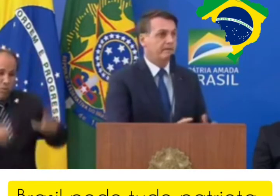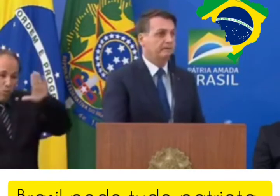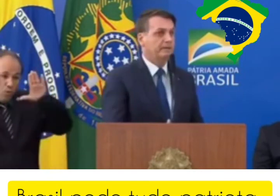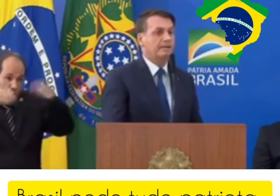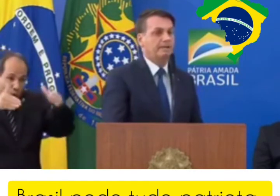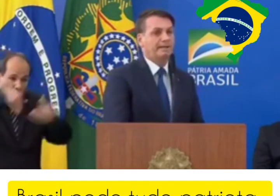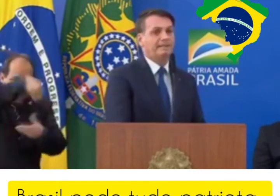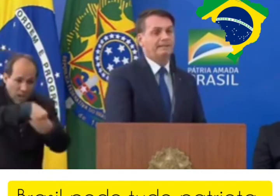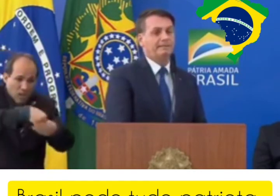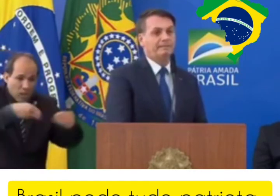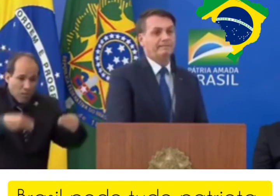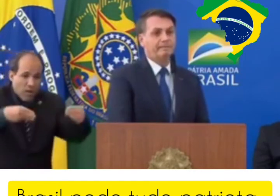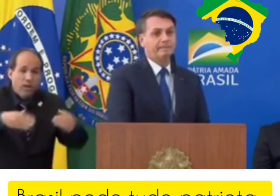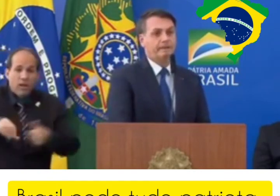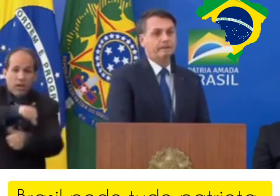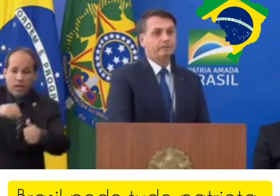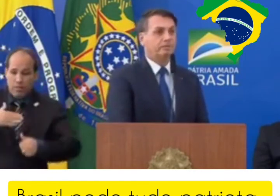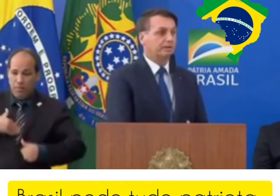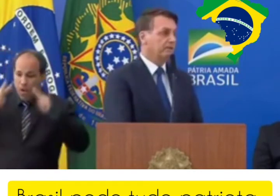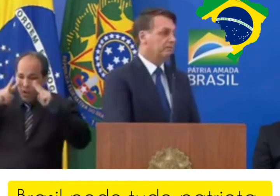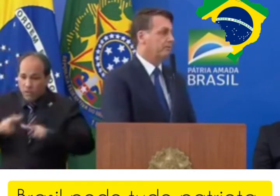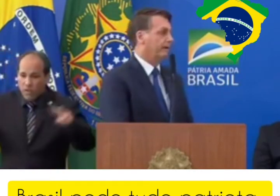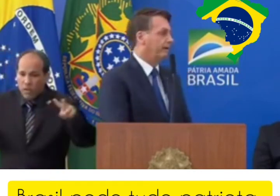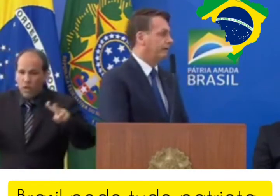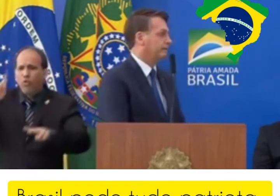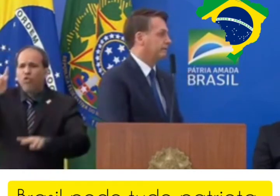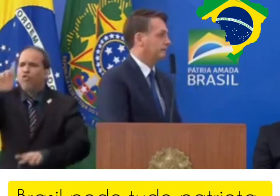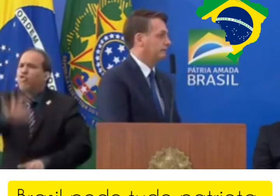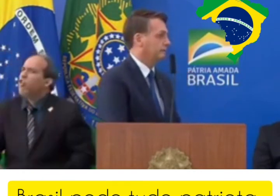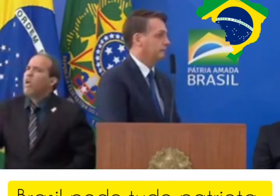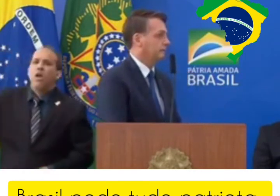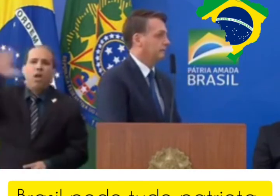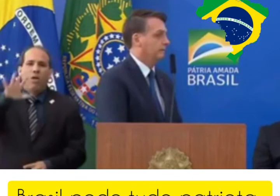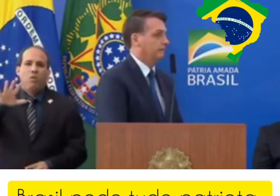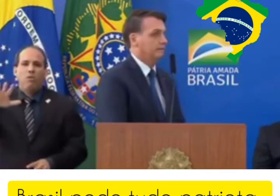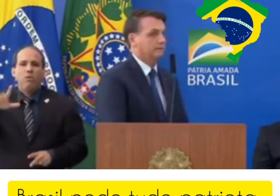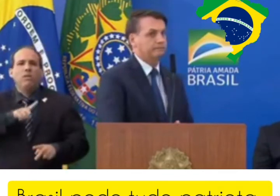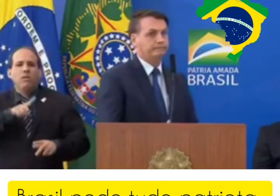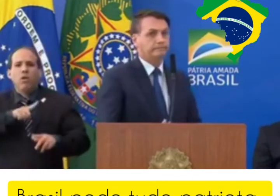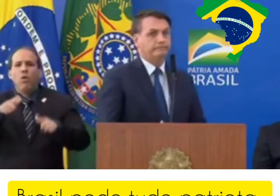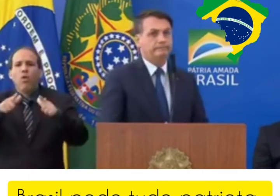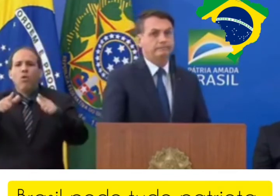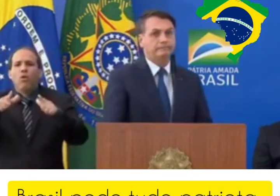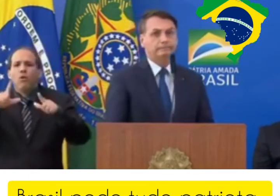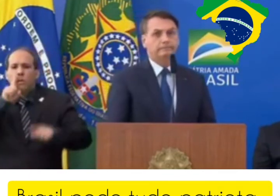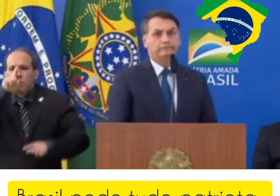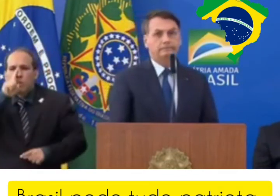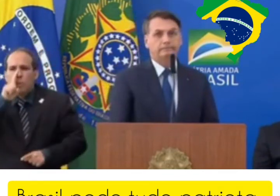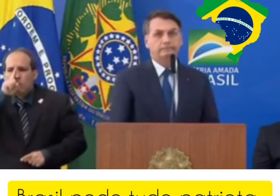A minha visão tem que ser mais ampla. Os riscos maiores,